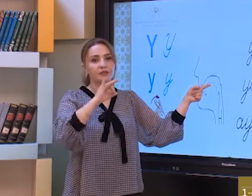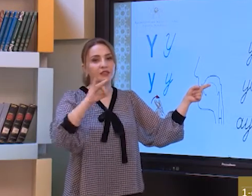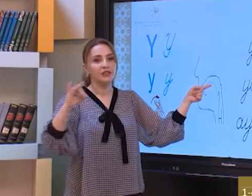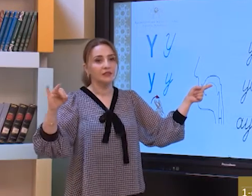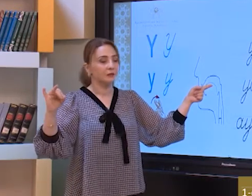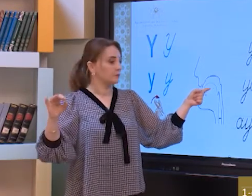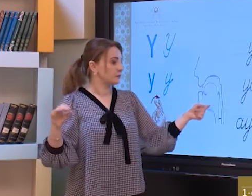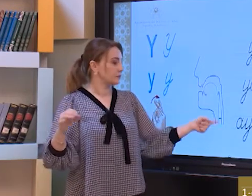yi,